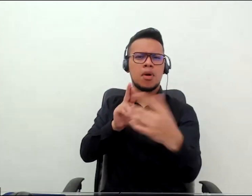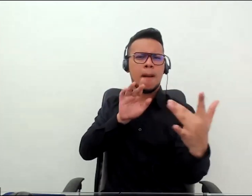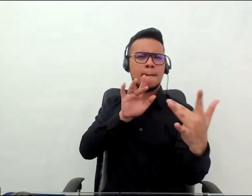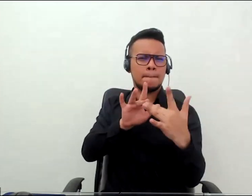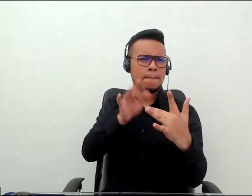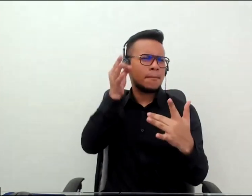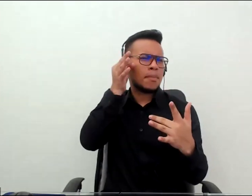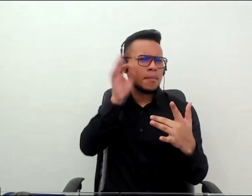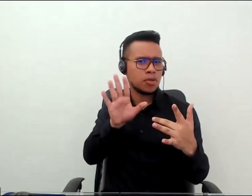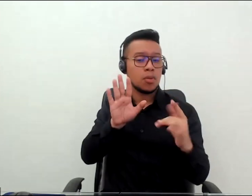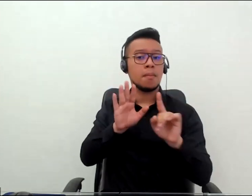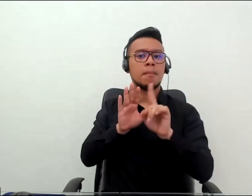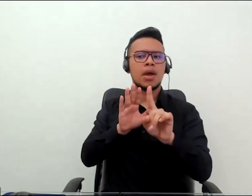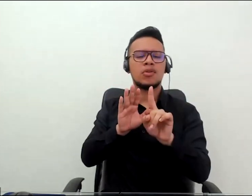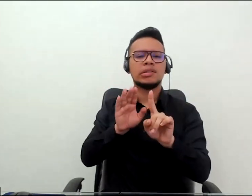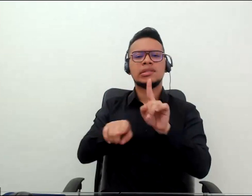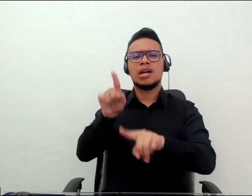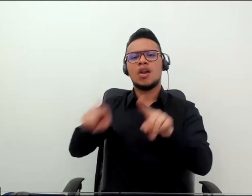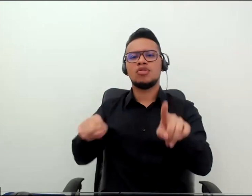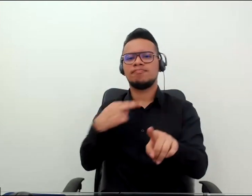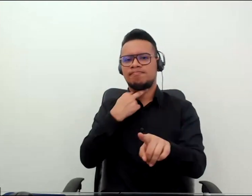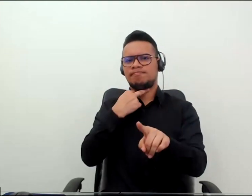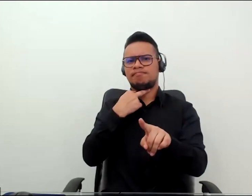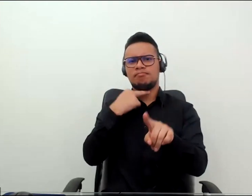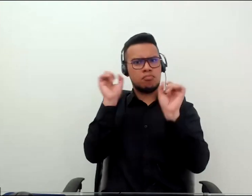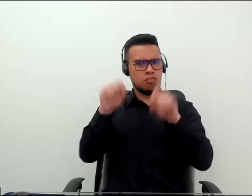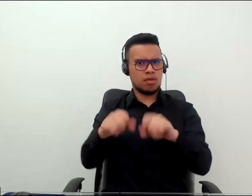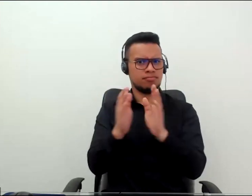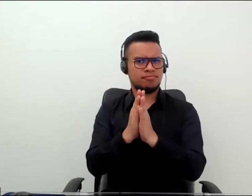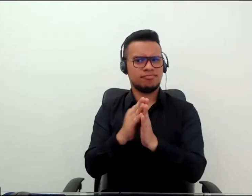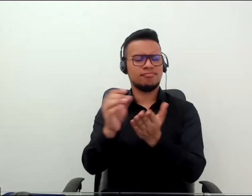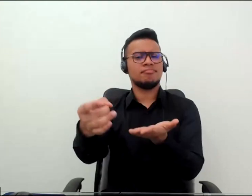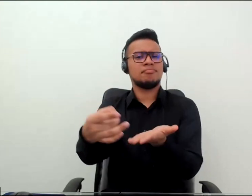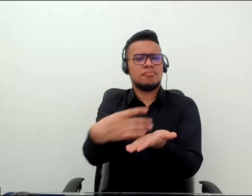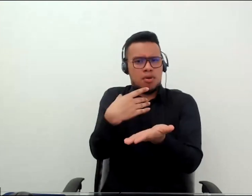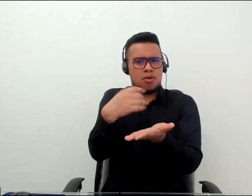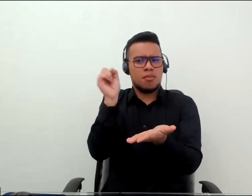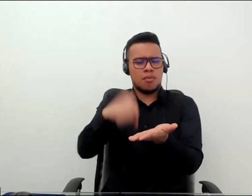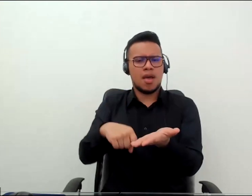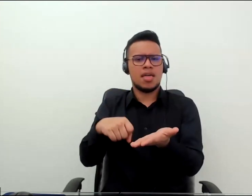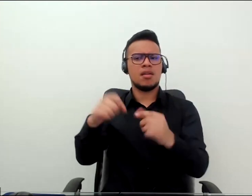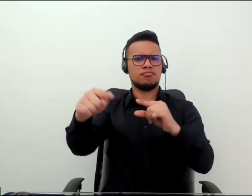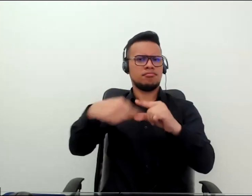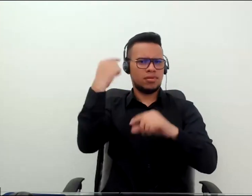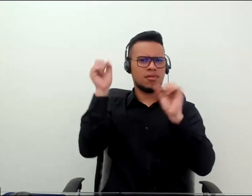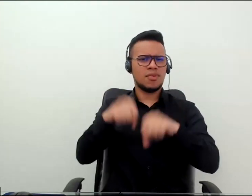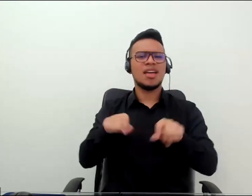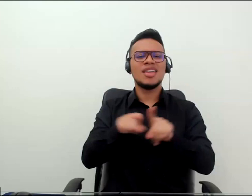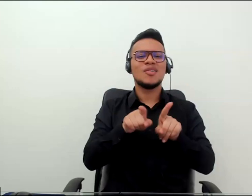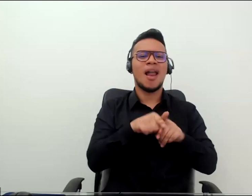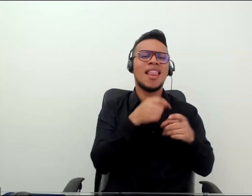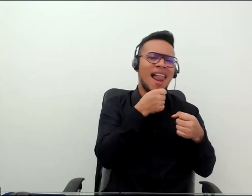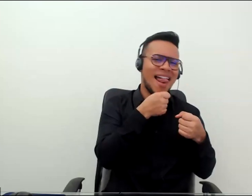vamos a alcanzar y yo les invito para que nos escriban Ya estoy como locutor no se escriban avisae